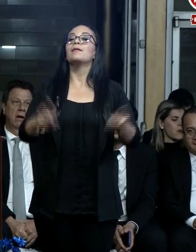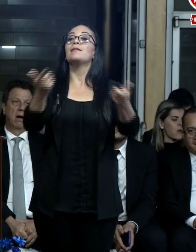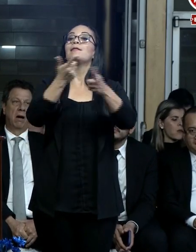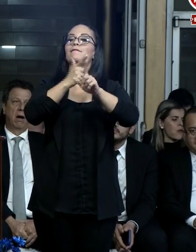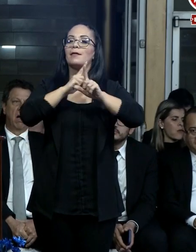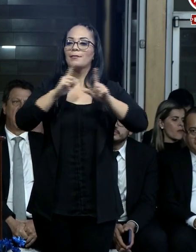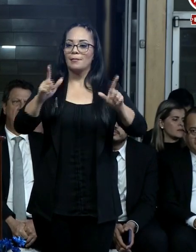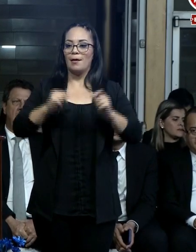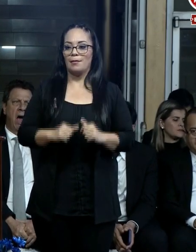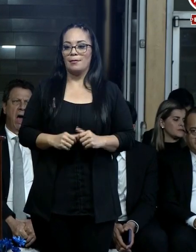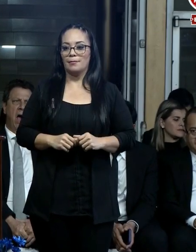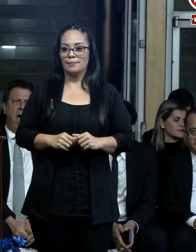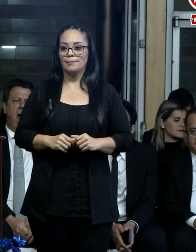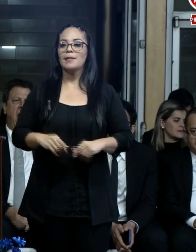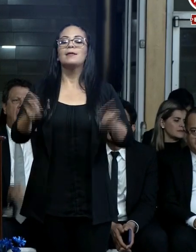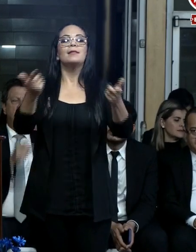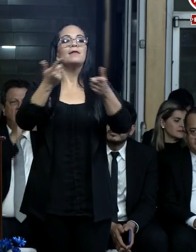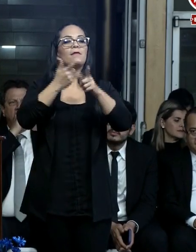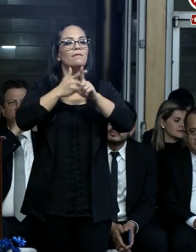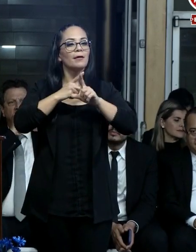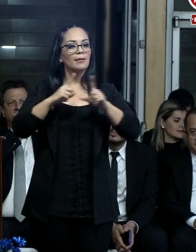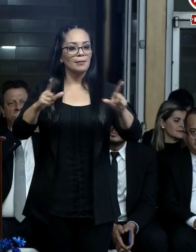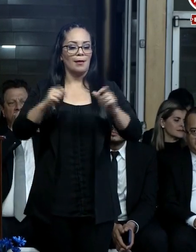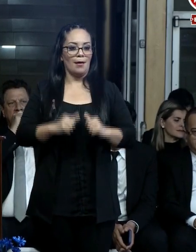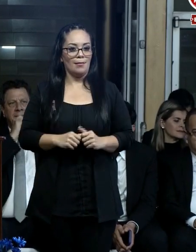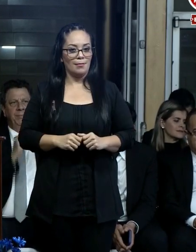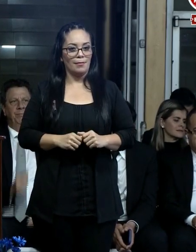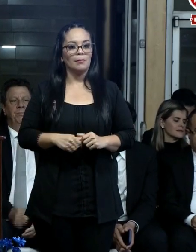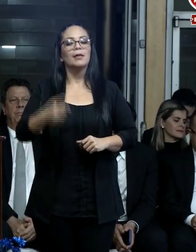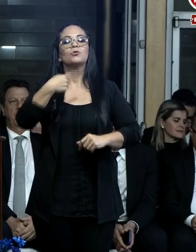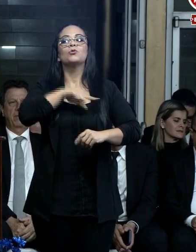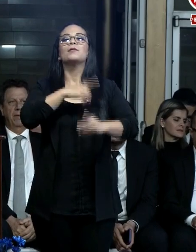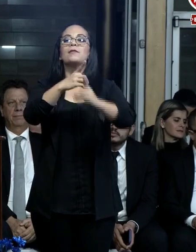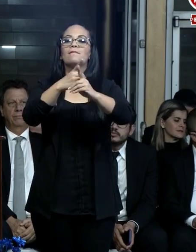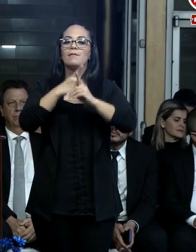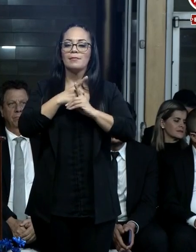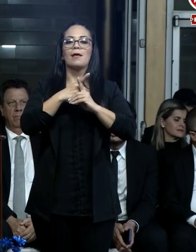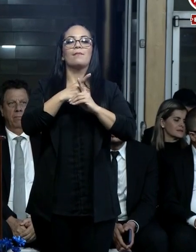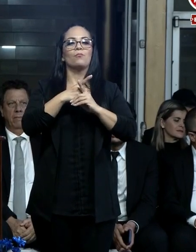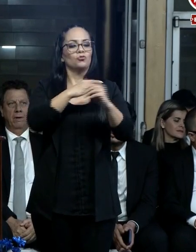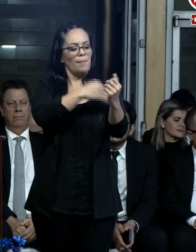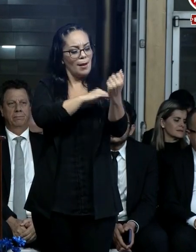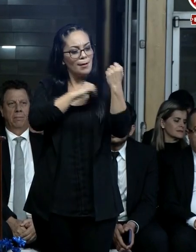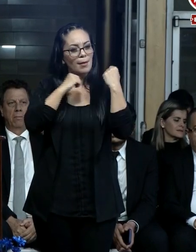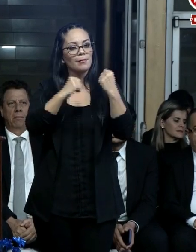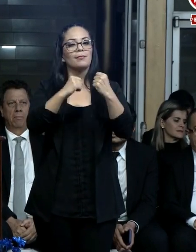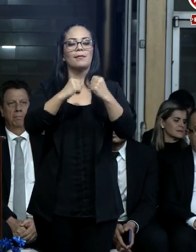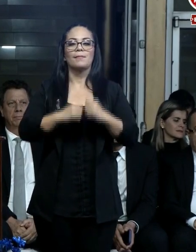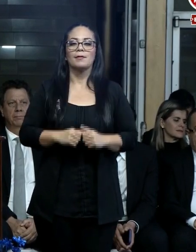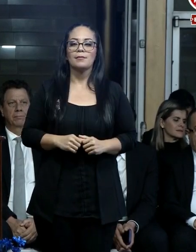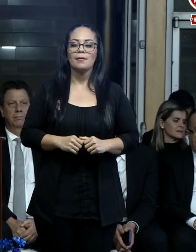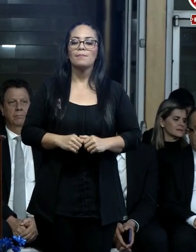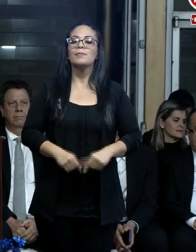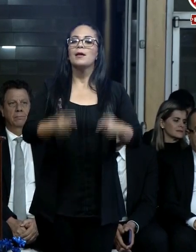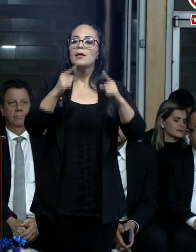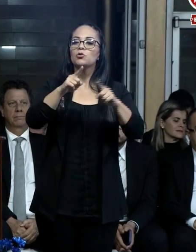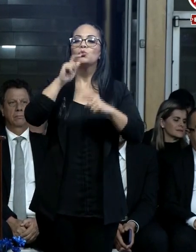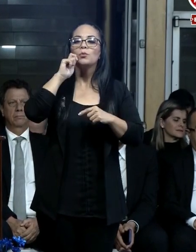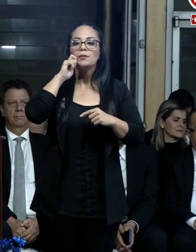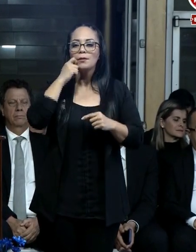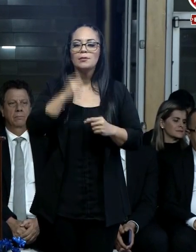Libertad, libertad, la que defendemos valerosamente, es un